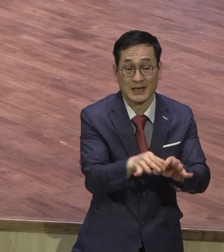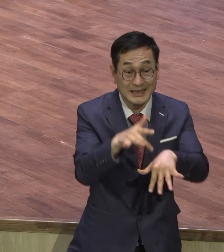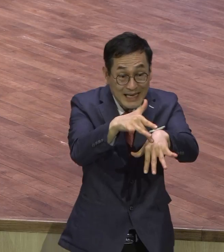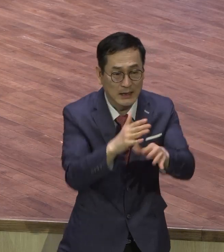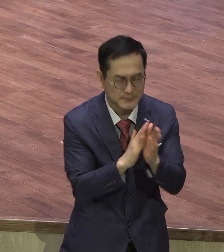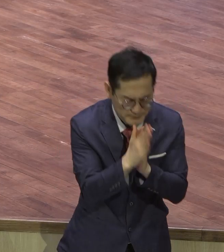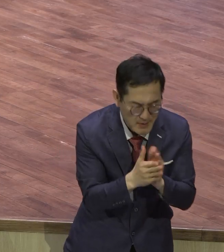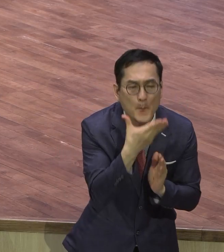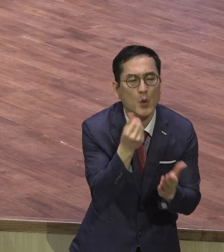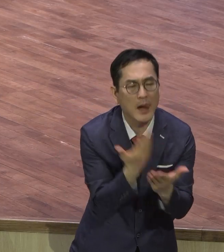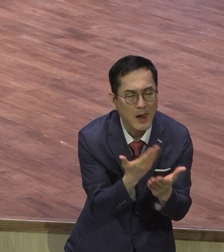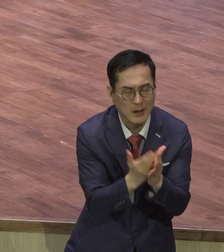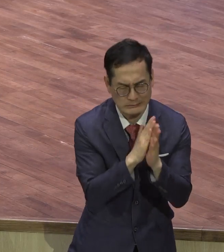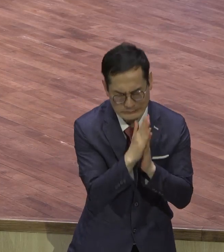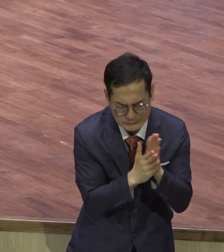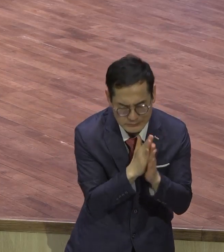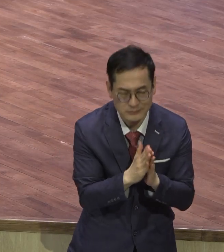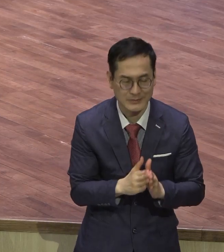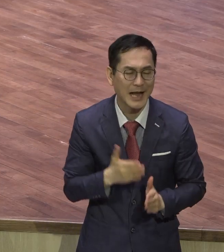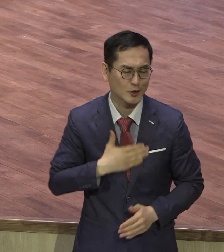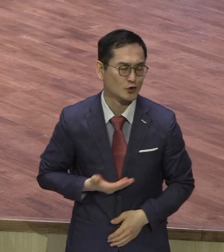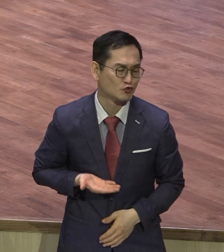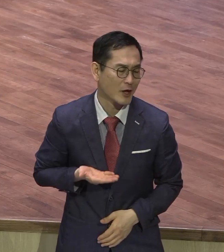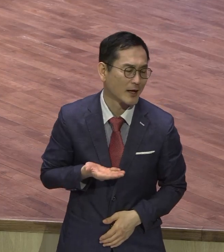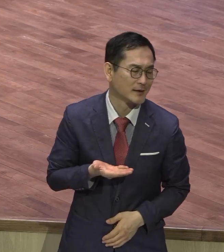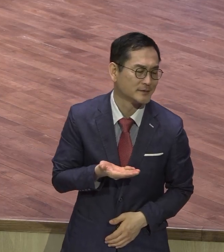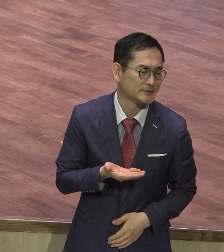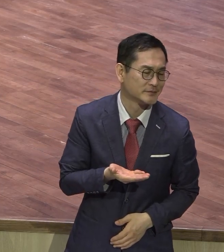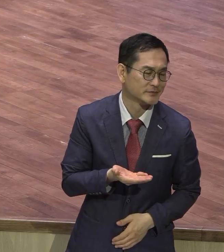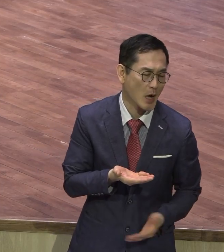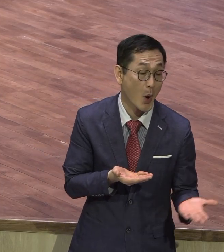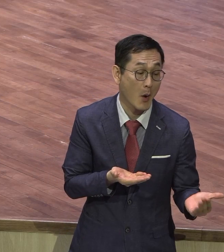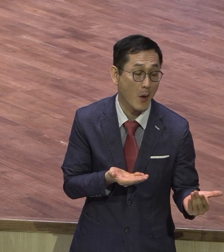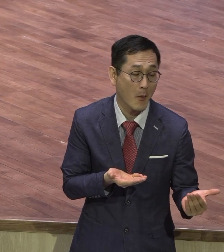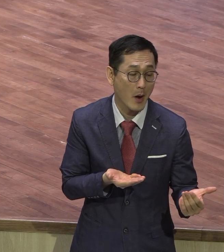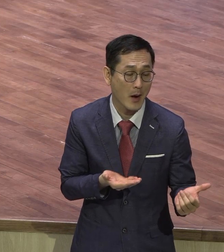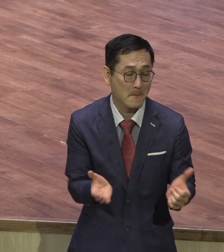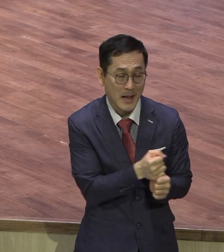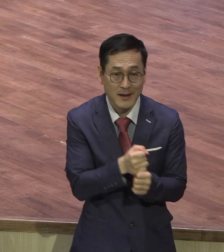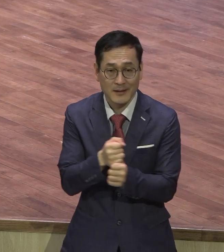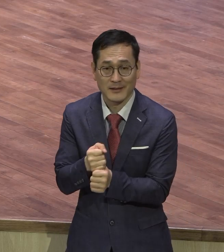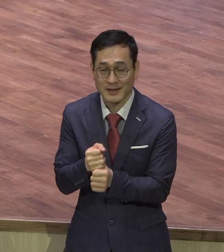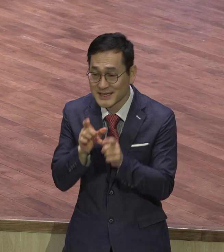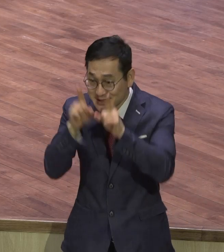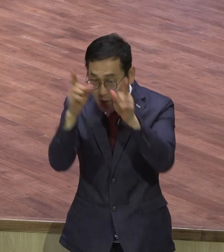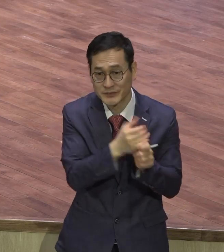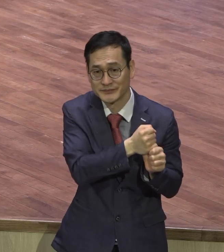사단이 종교 줍니까? 주는 척하면서 완전히 다 멸망시켜버려요.